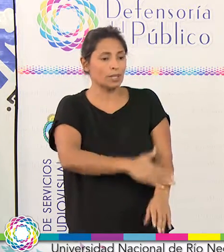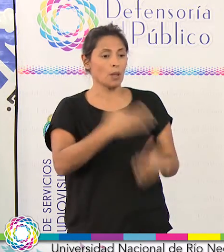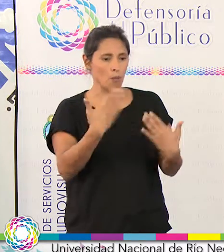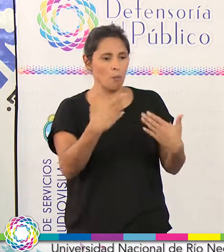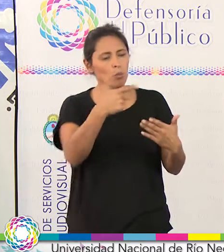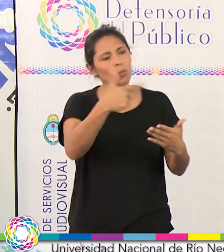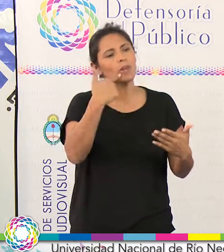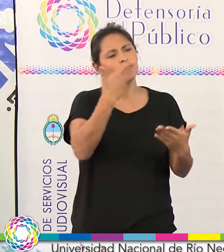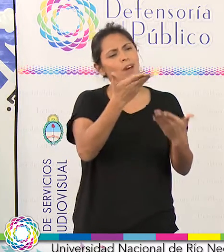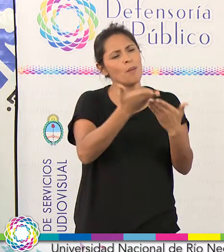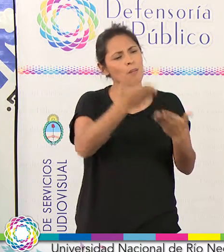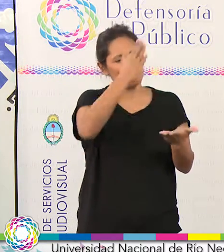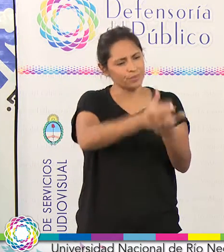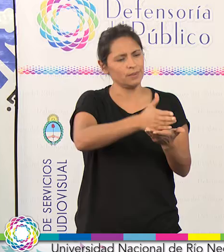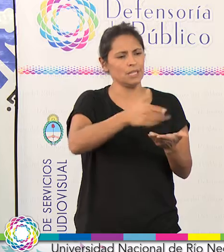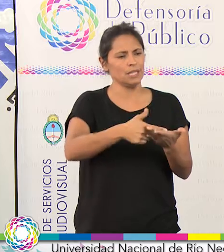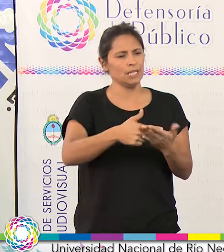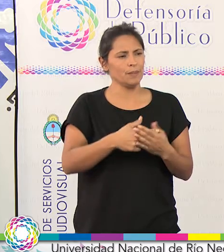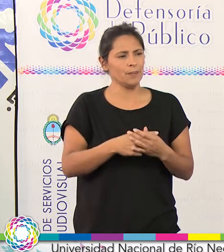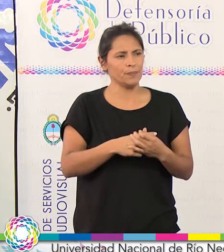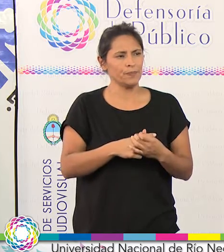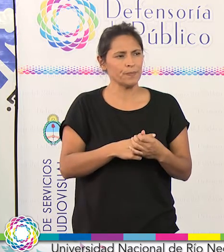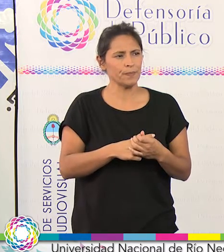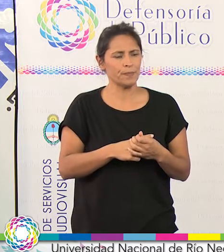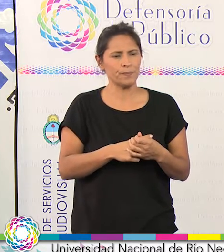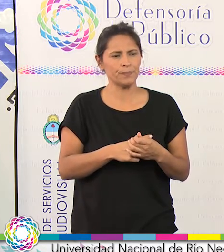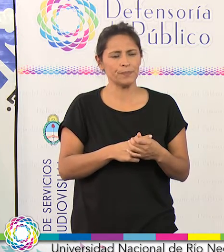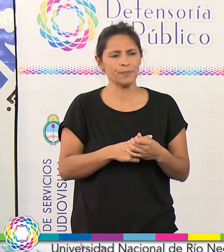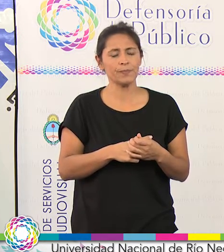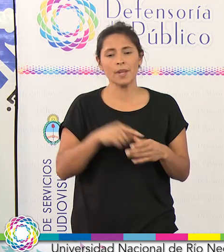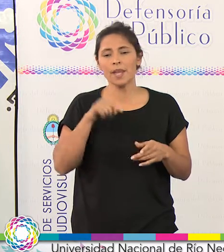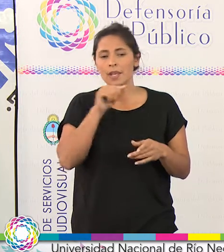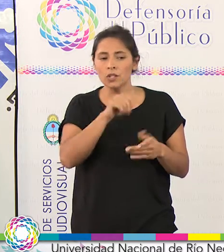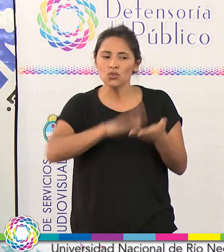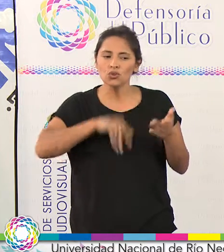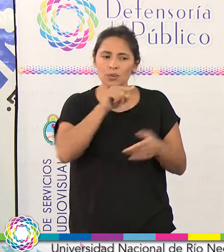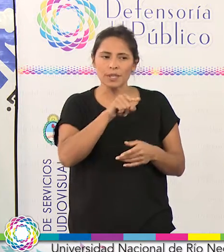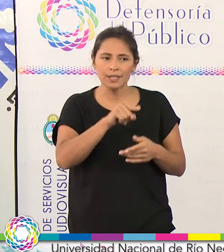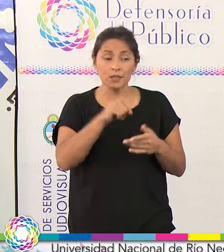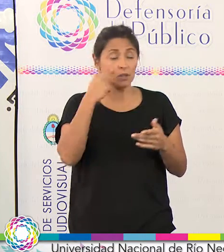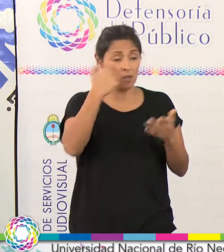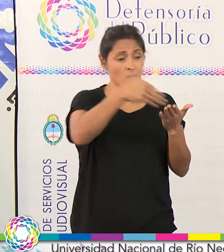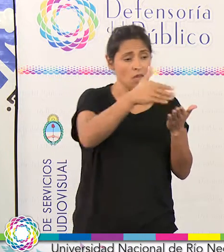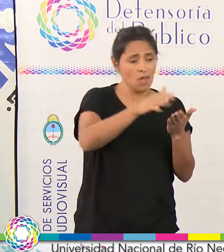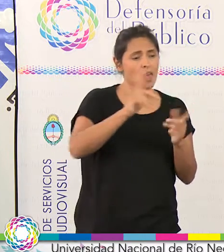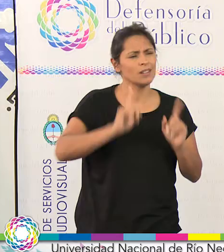sentido hay una publicación interesante que también tenía oportunamente el INADI, que